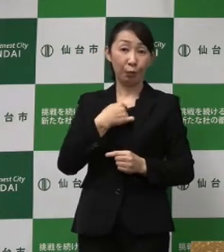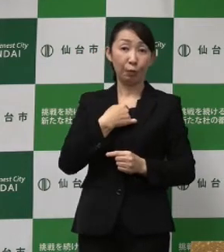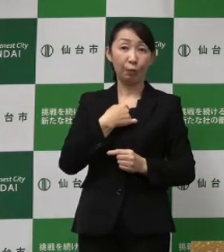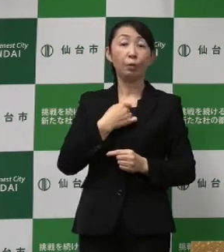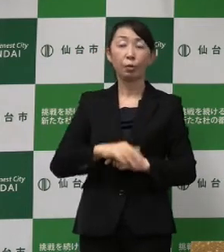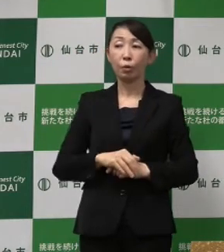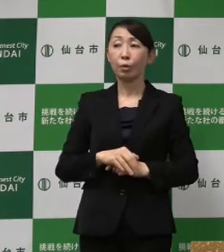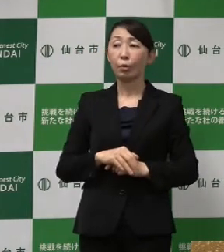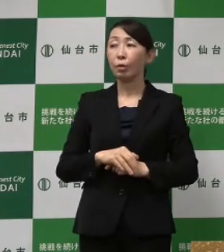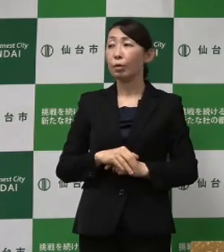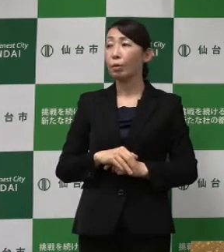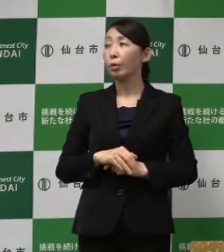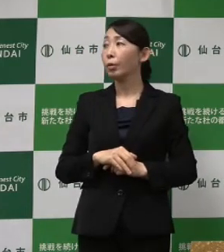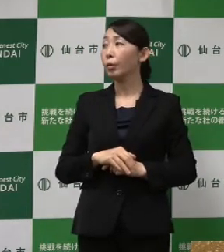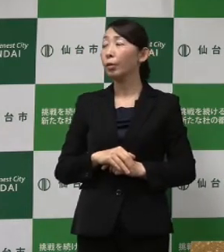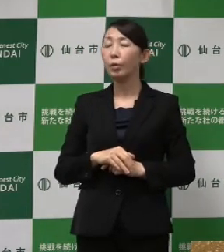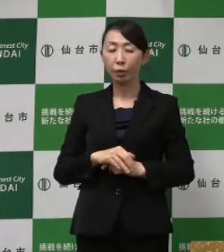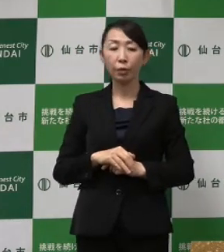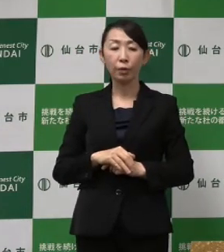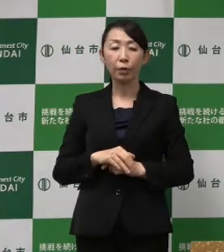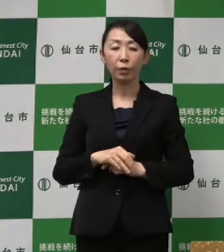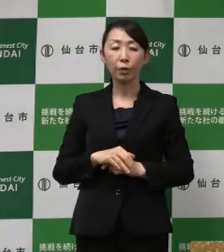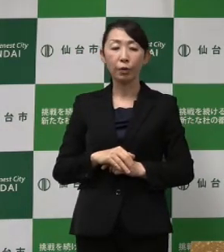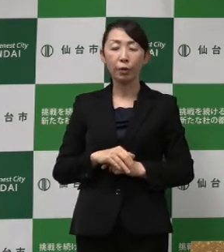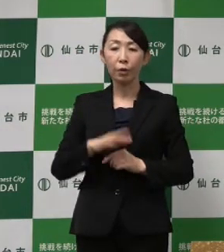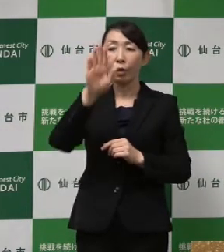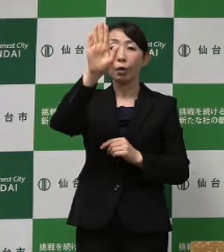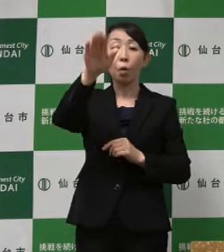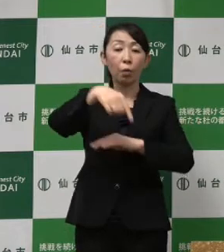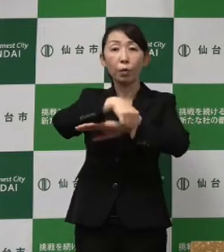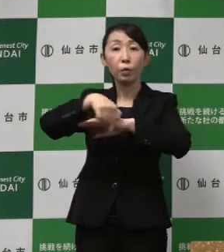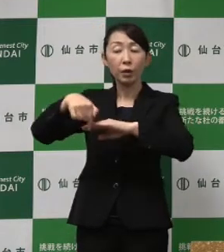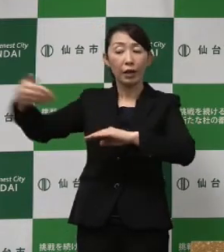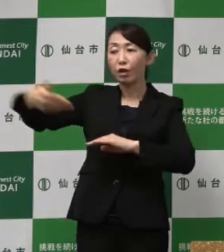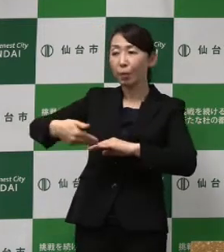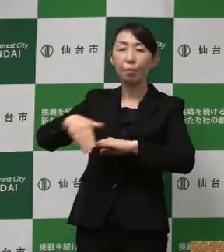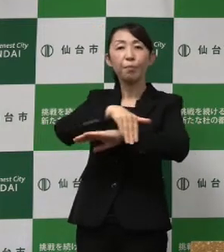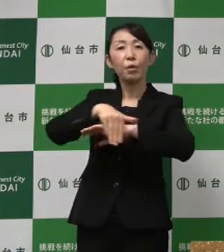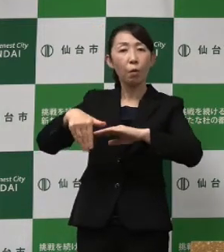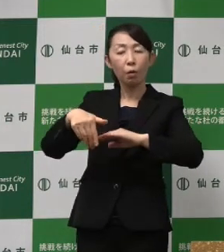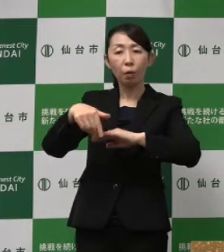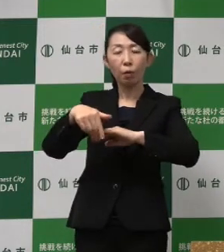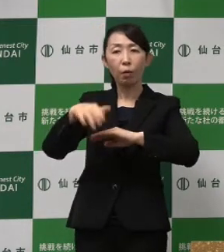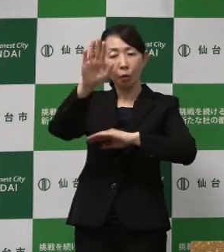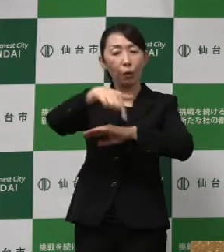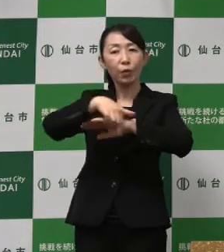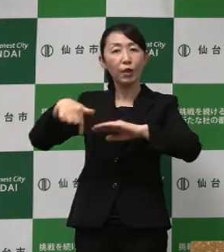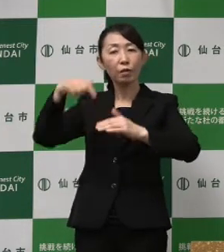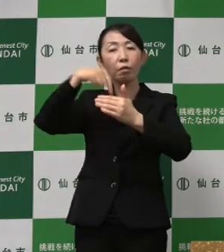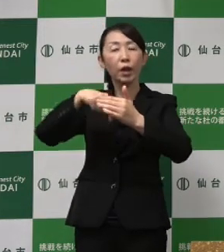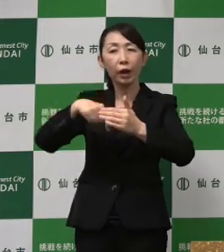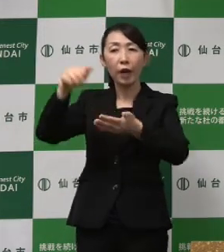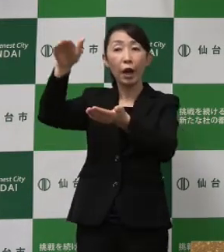。 そうですね、この今後のスケジュールの中で、誘致活動の主体とな